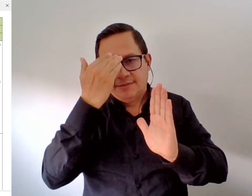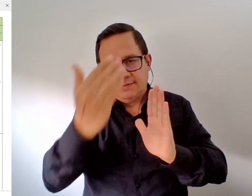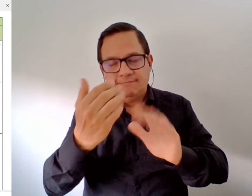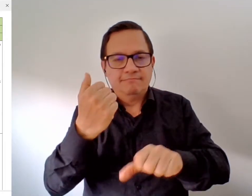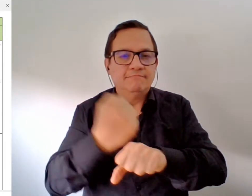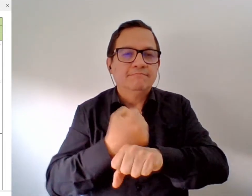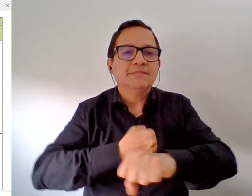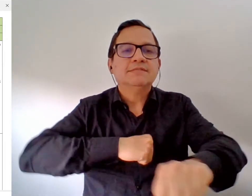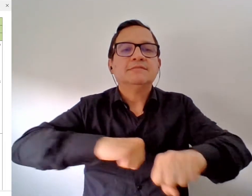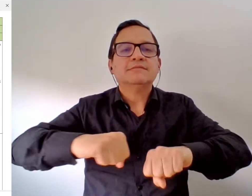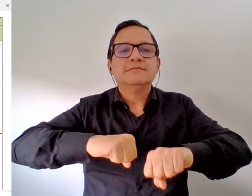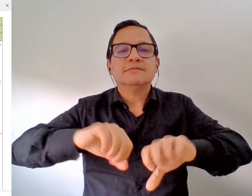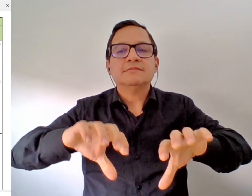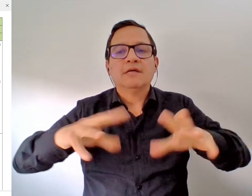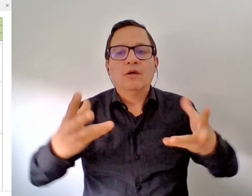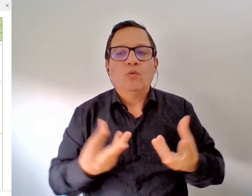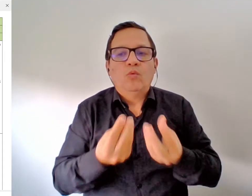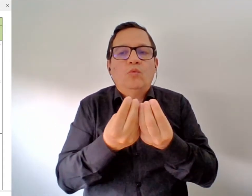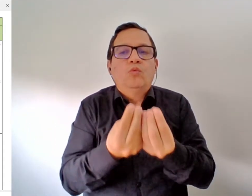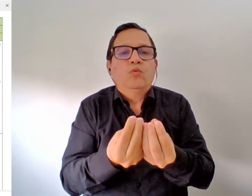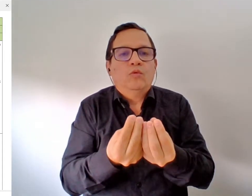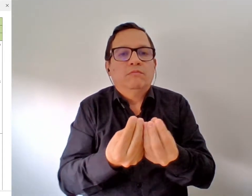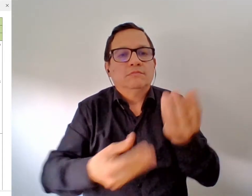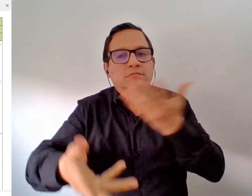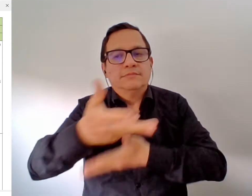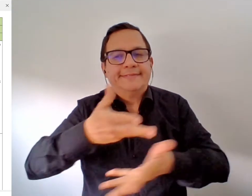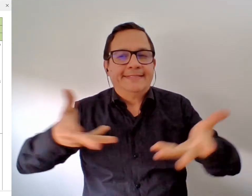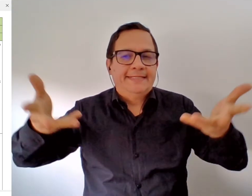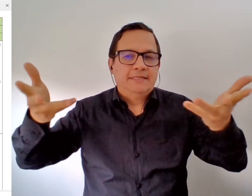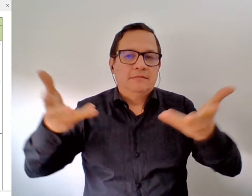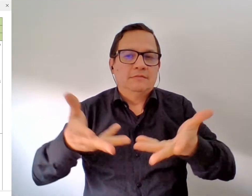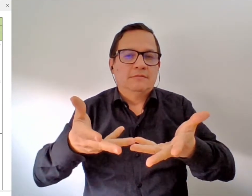Tipo de actividad, en grupo colaborativo.